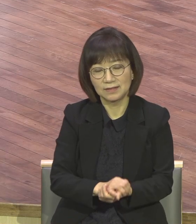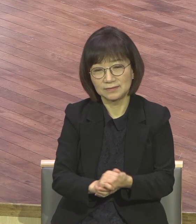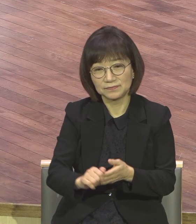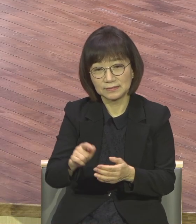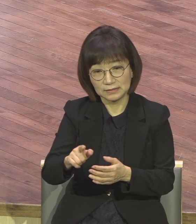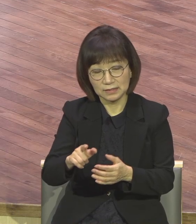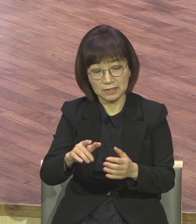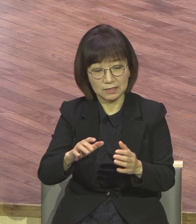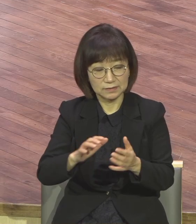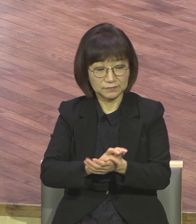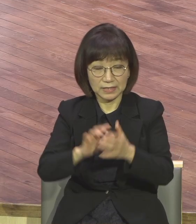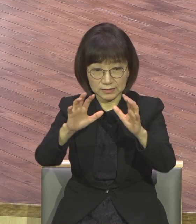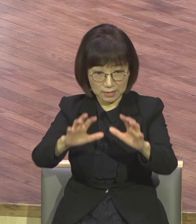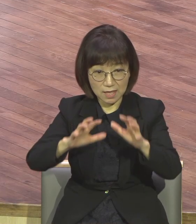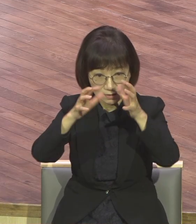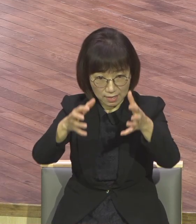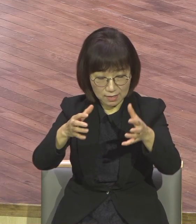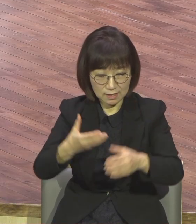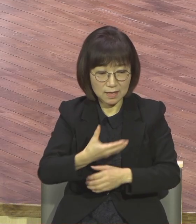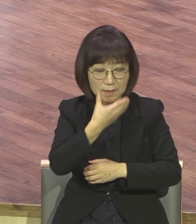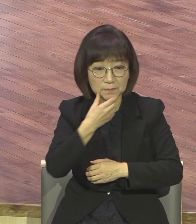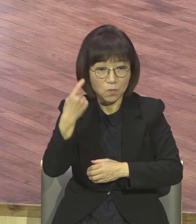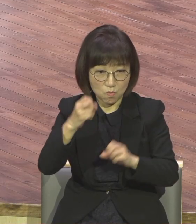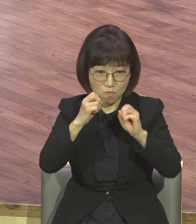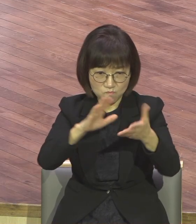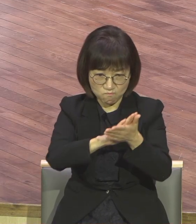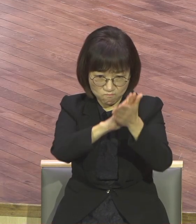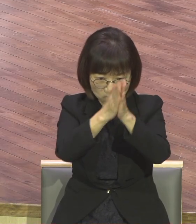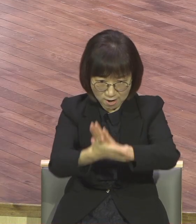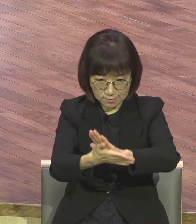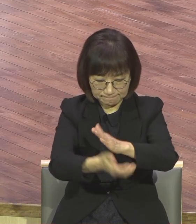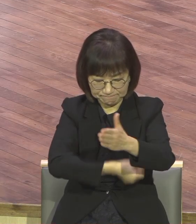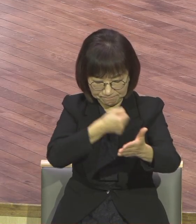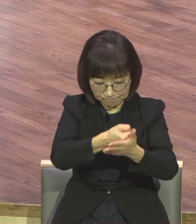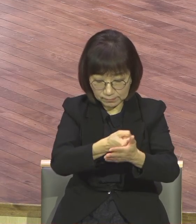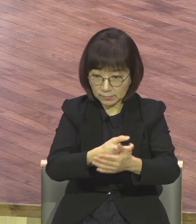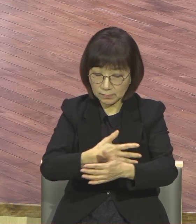세계복음화 영생 해놓고 전쟁 나도 도망갑니까?